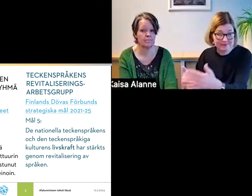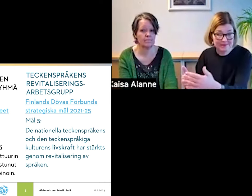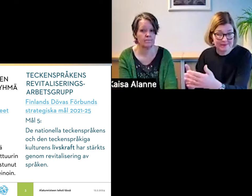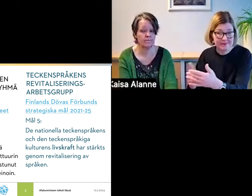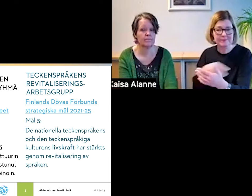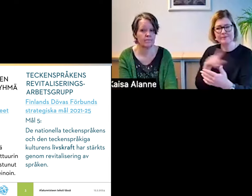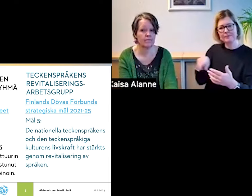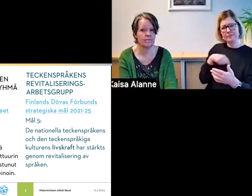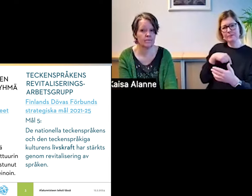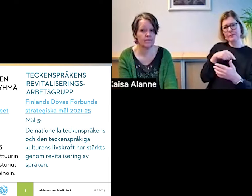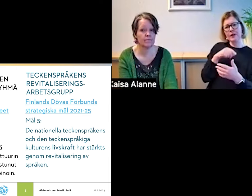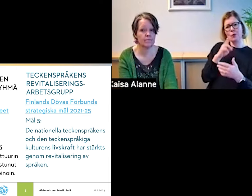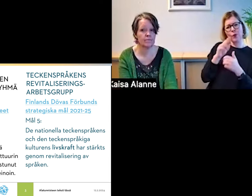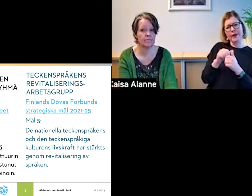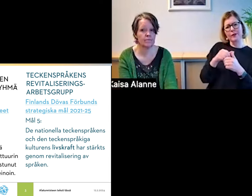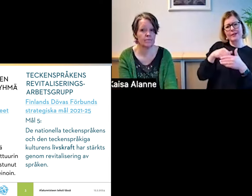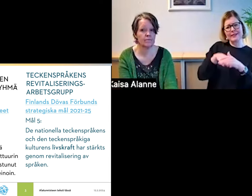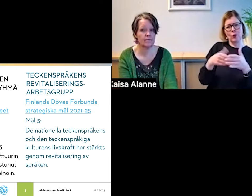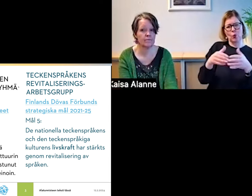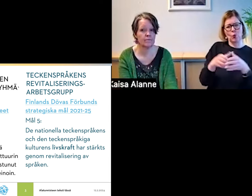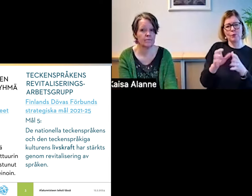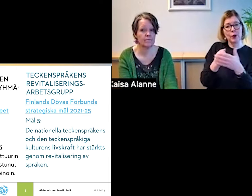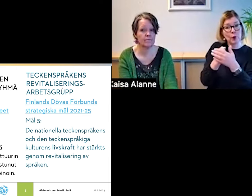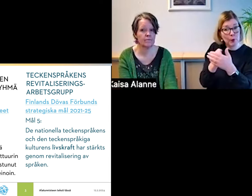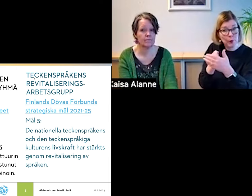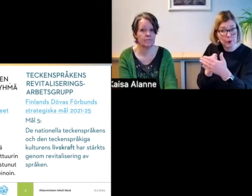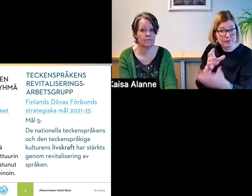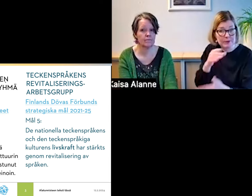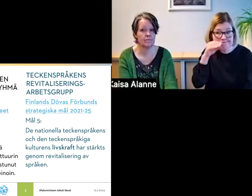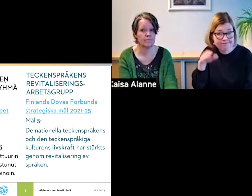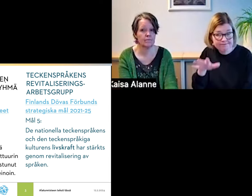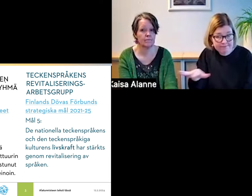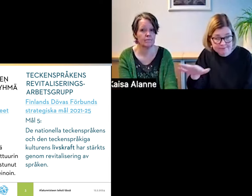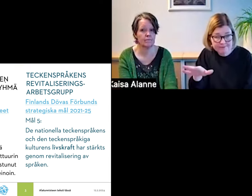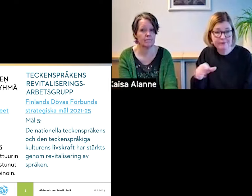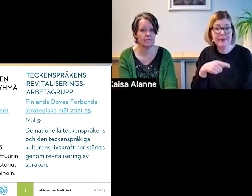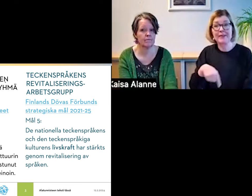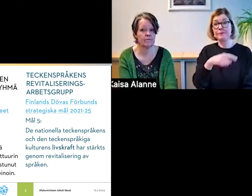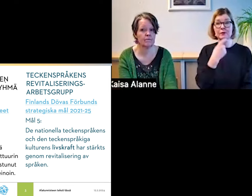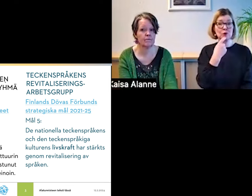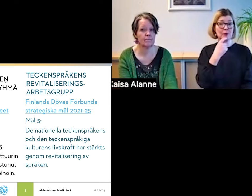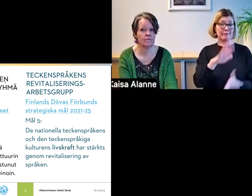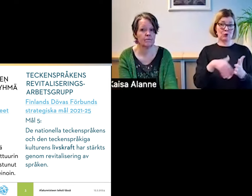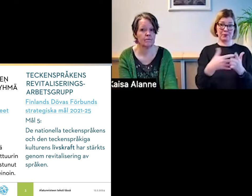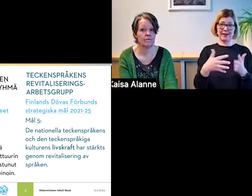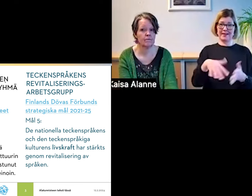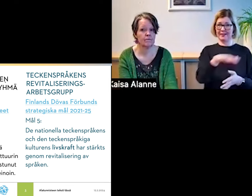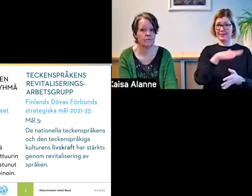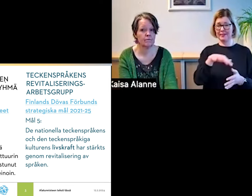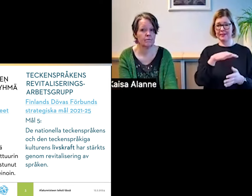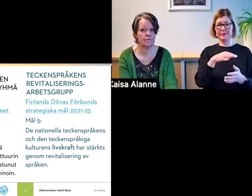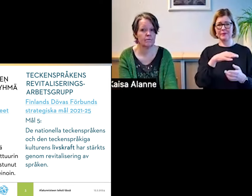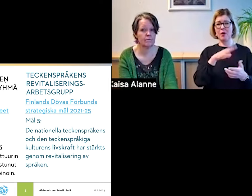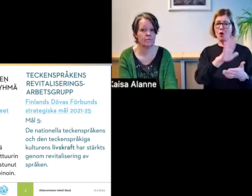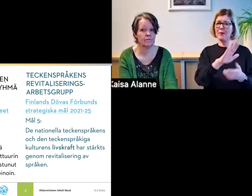Elvytysohjelmaa on ruvettu nyt tekemään, kuten tuossa kuulimme. Niin Kureliiton tämä sisäinen työryhmä haluaa myös tukea